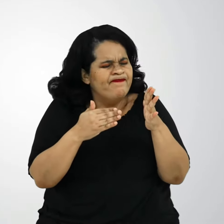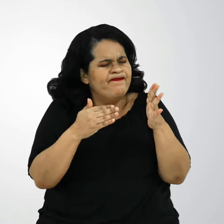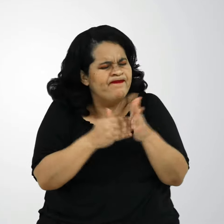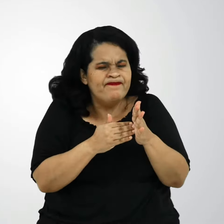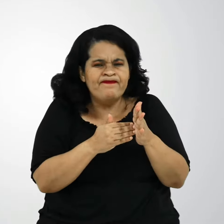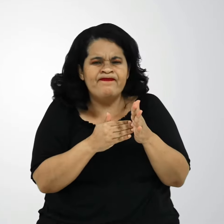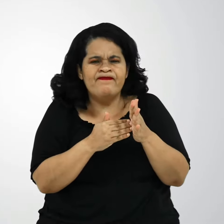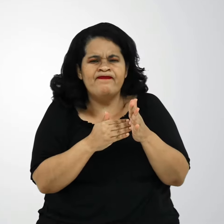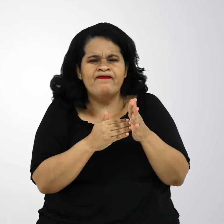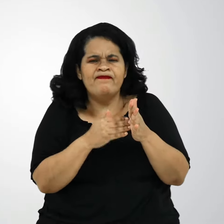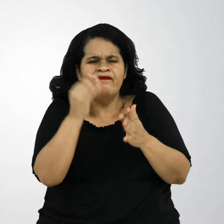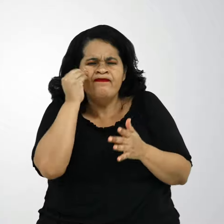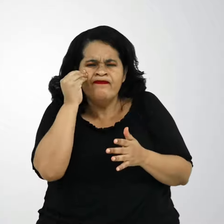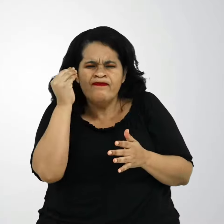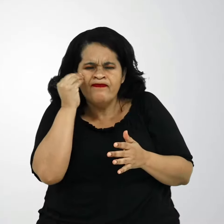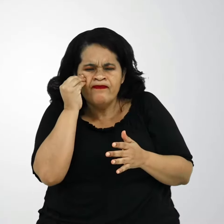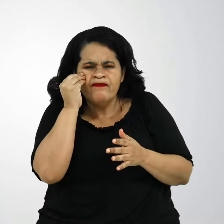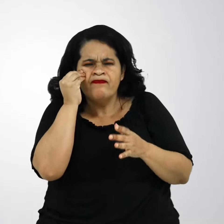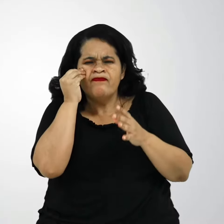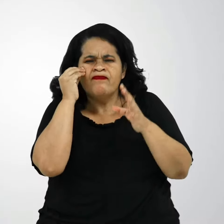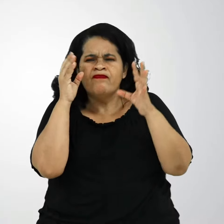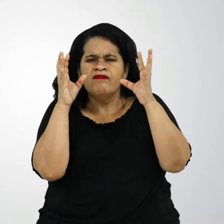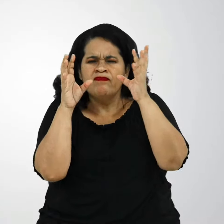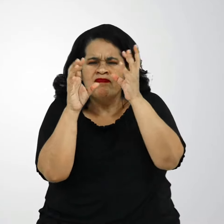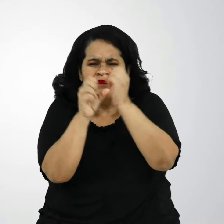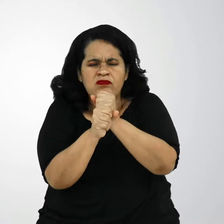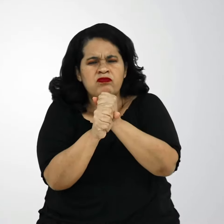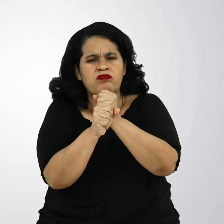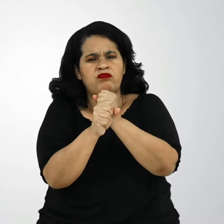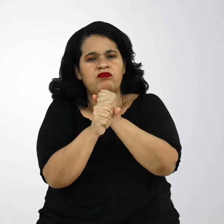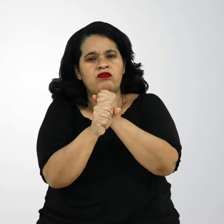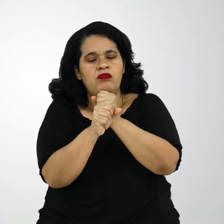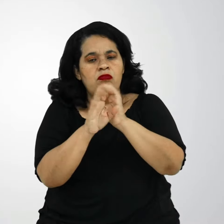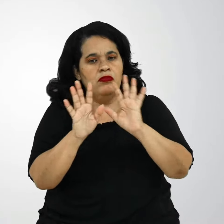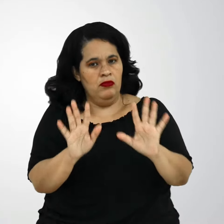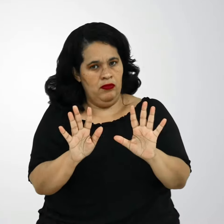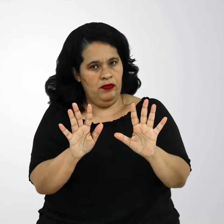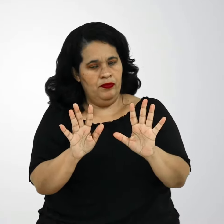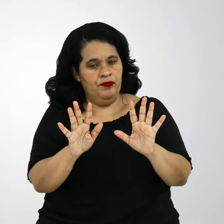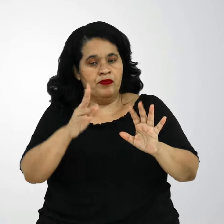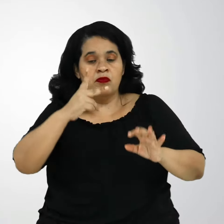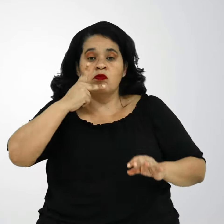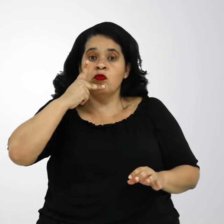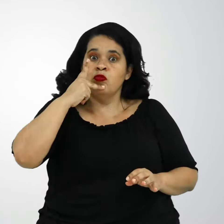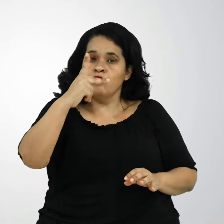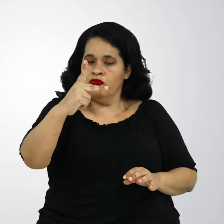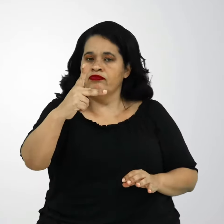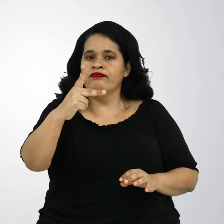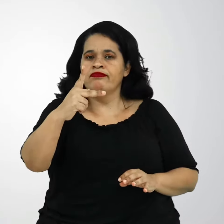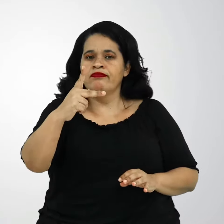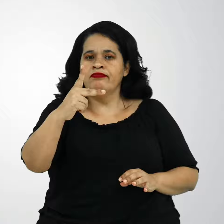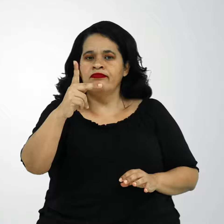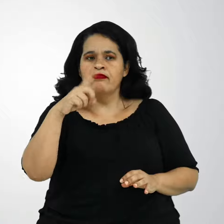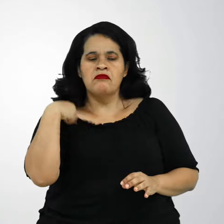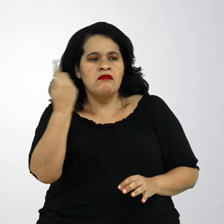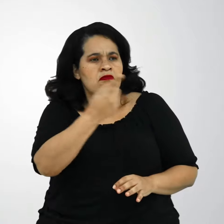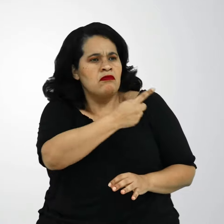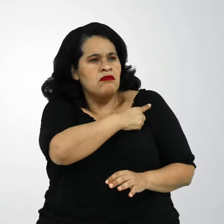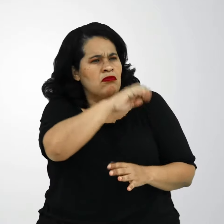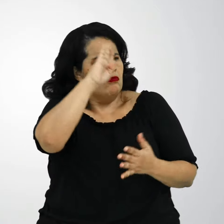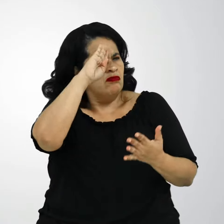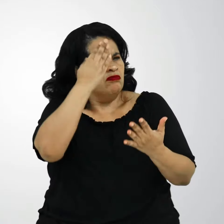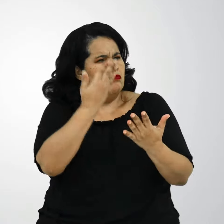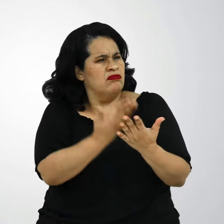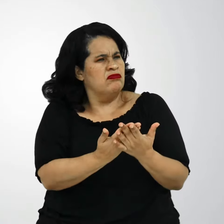não vamos tentar fazer contas para encontrar um cumprimento literal. Não, é profético. Não cremos que as 70 semanas se refere